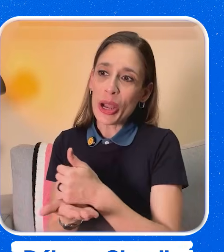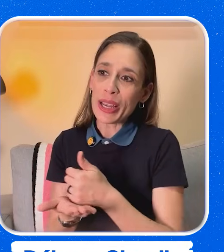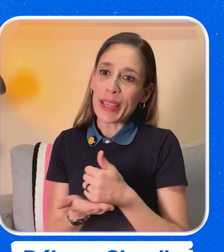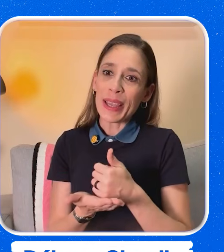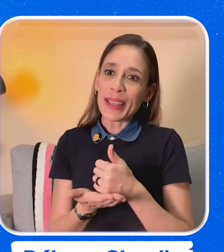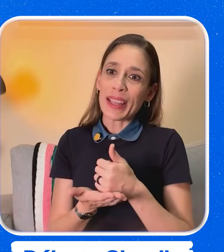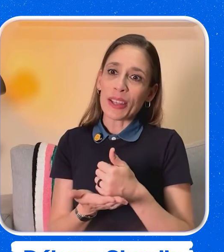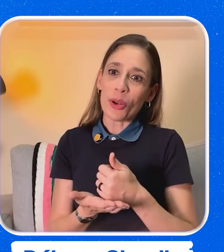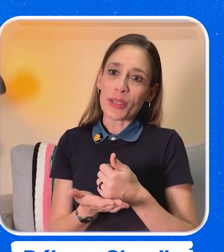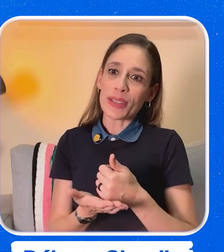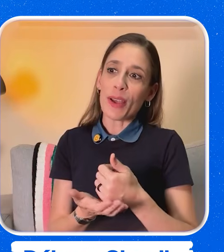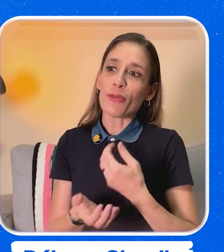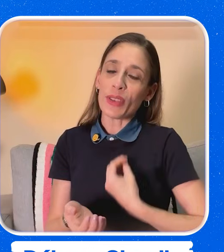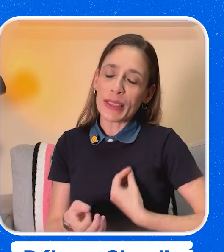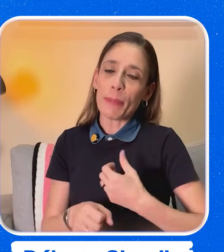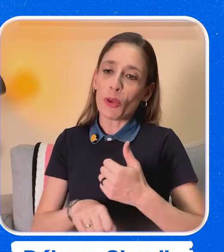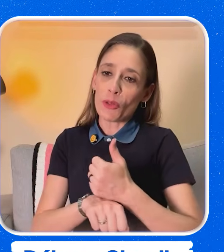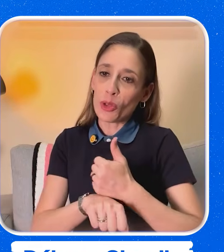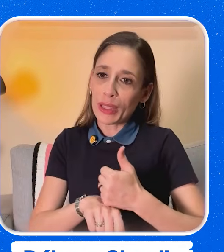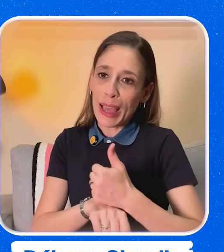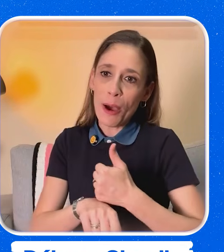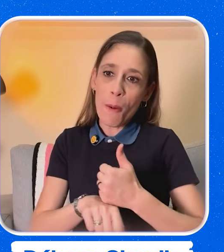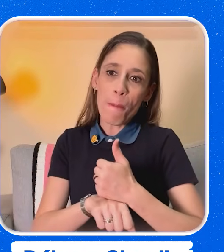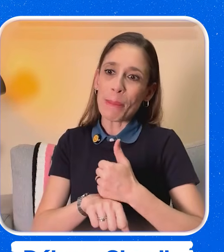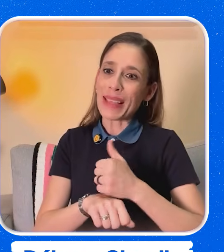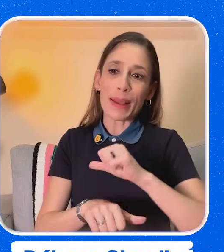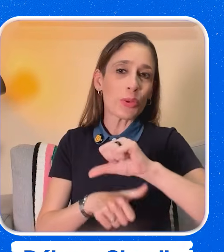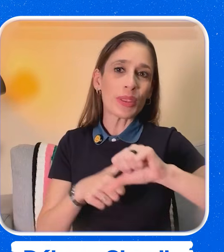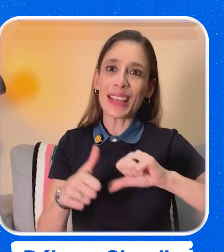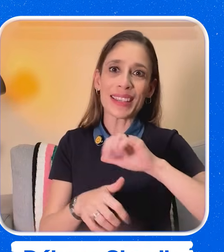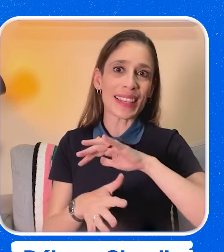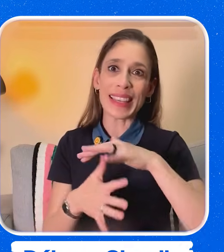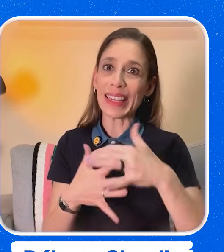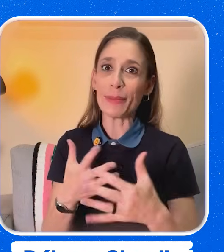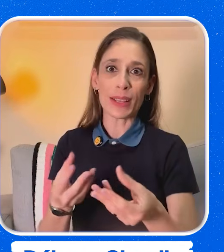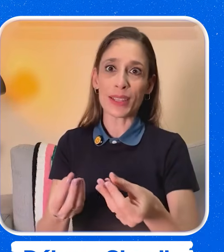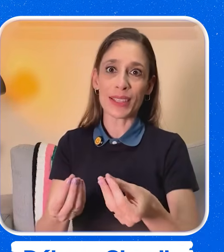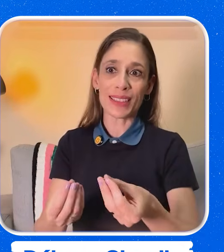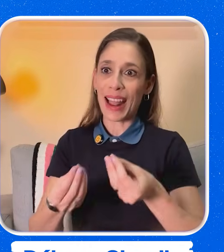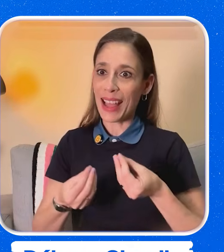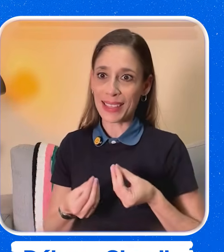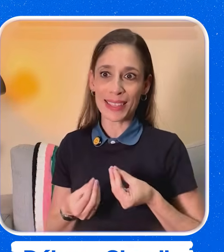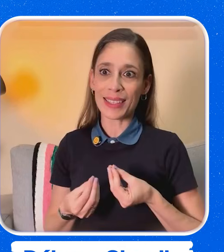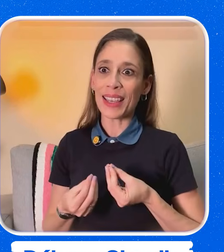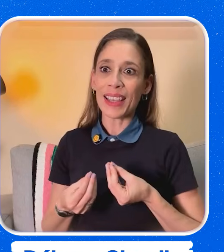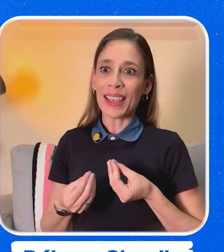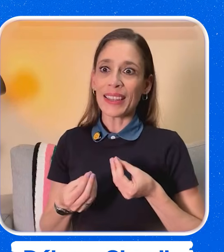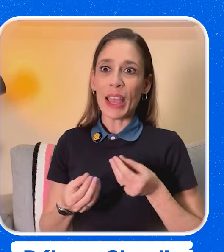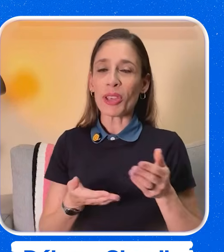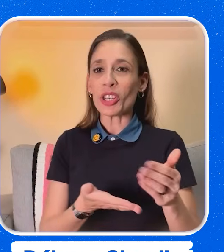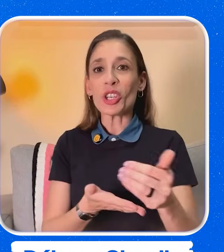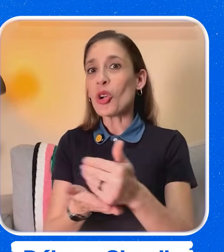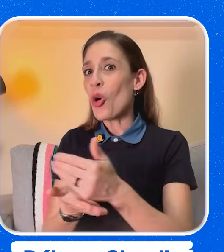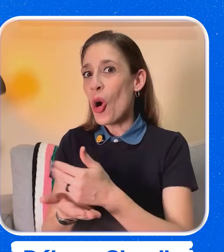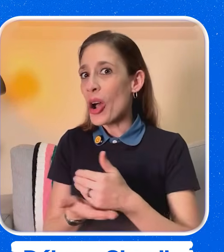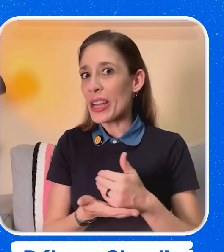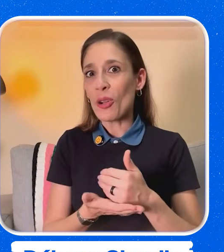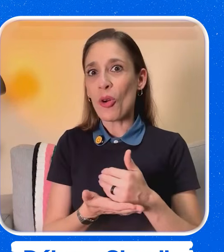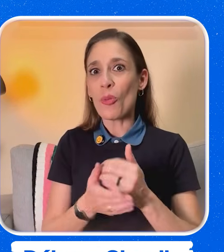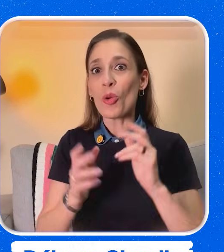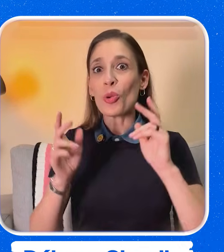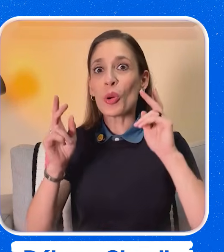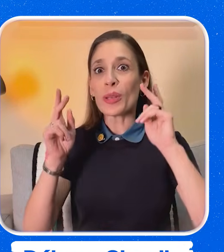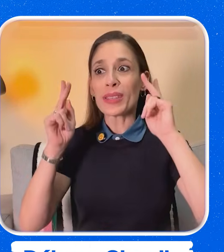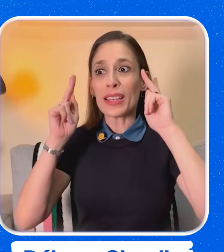gente colhe na nossa vida profissional, mas a mudança que Libras traz, né, o que a gente